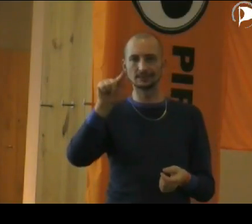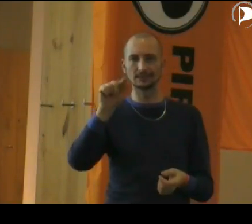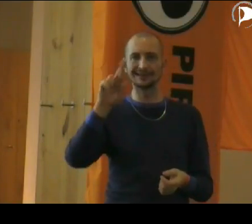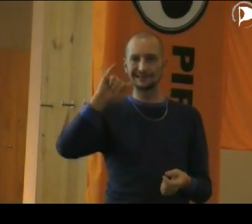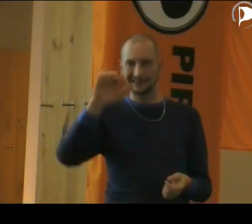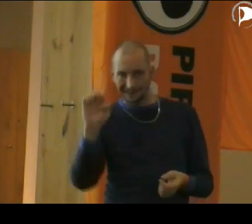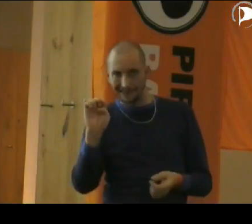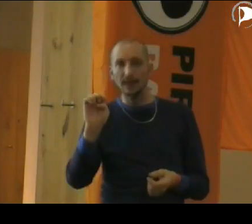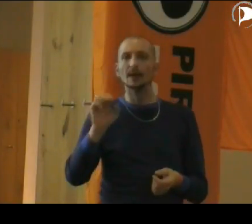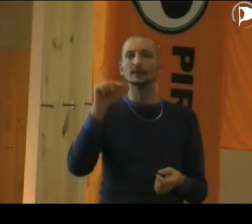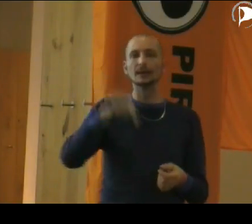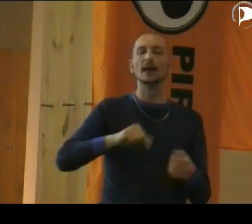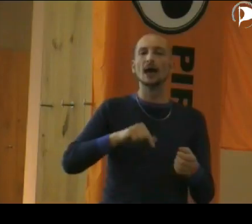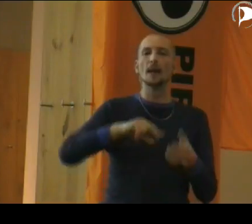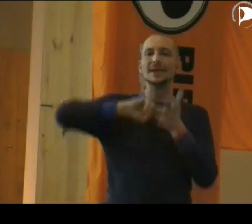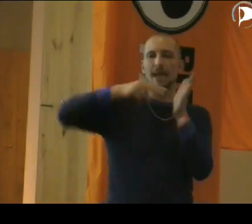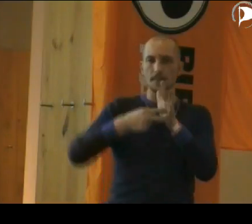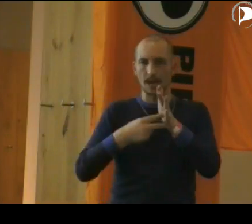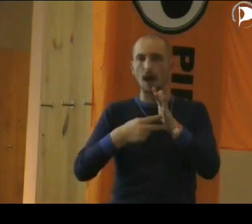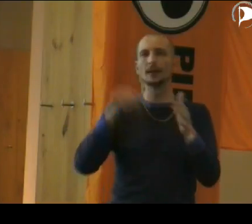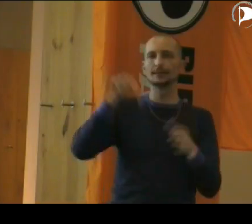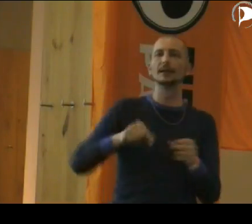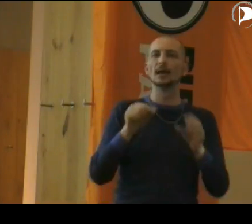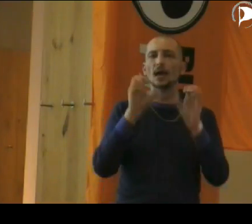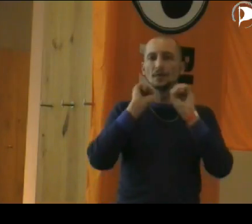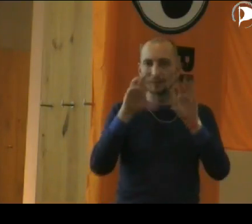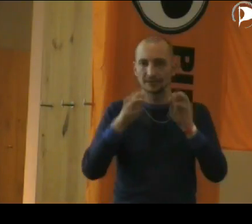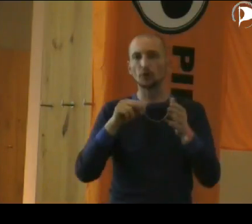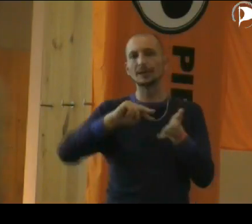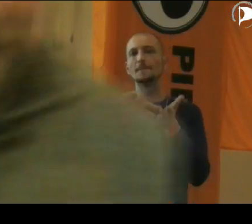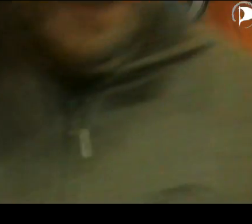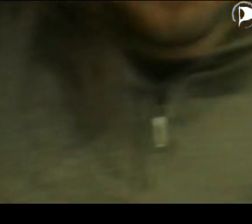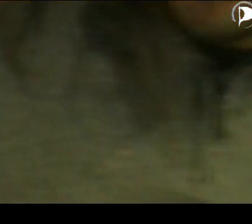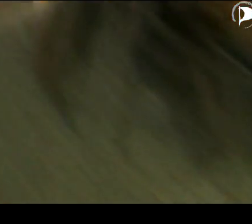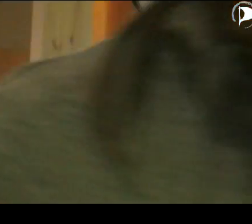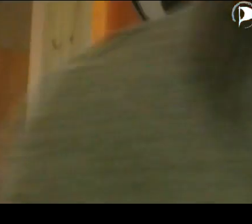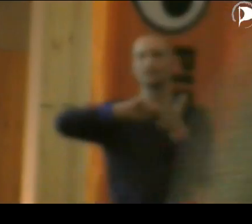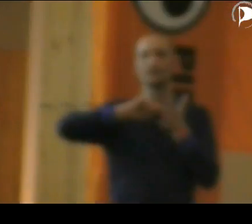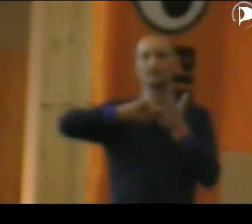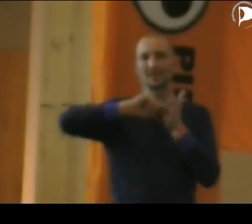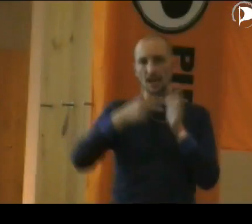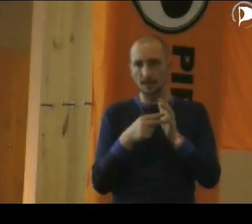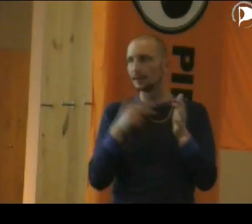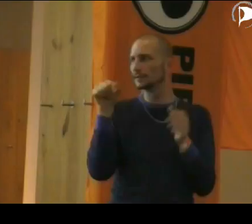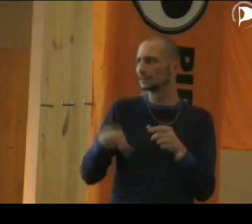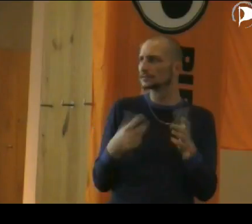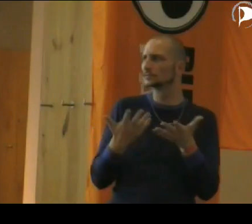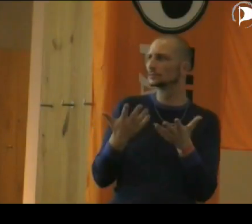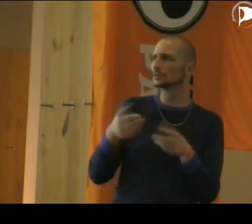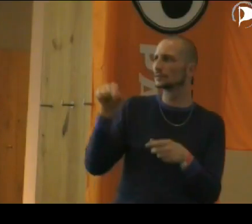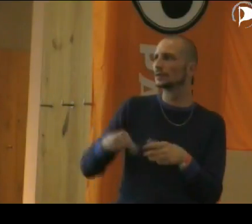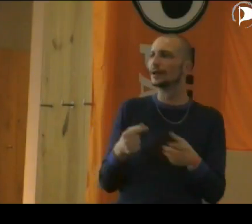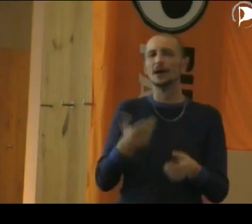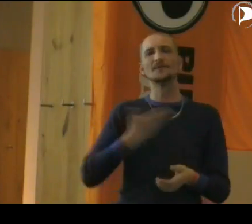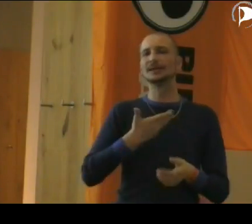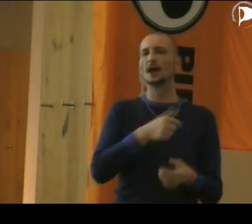denn derzeit abteilungsleiter innovativ industrie das ist quasi politik und bildung